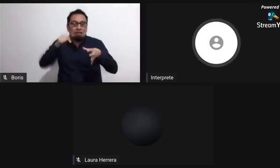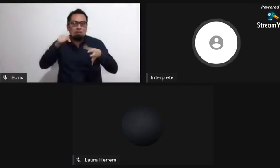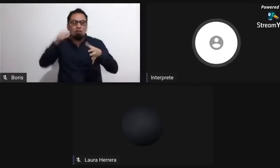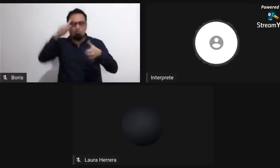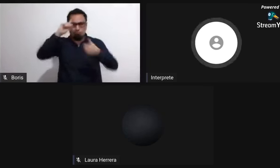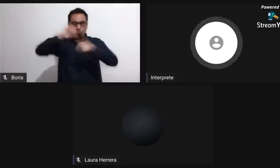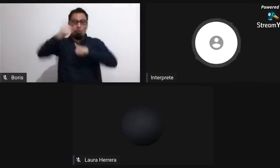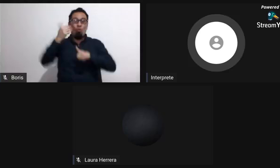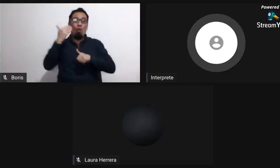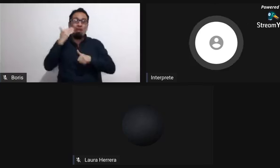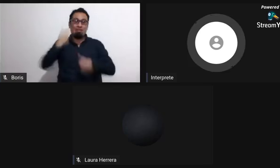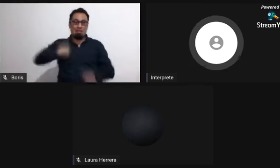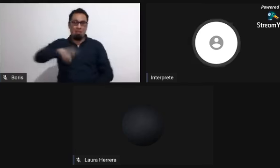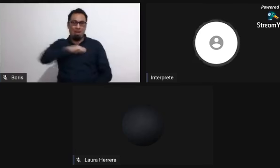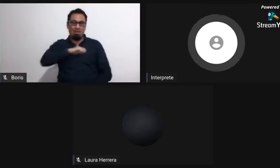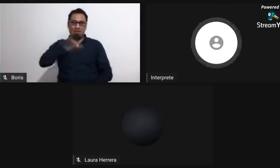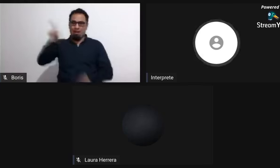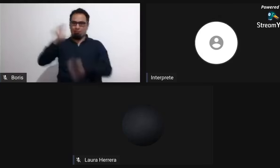estamentos que se van involucrando en la historia.